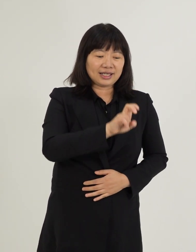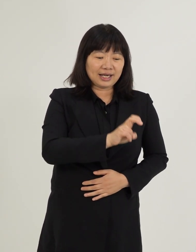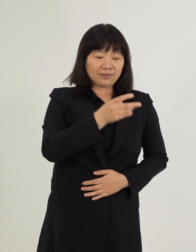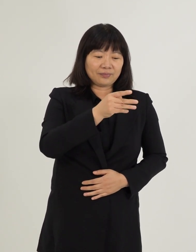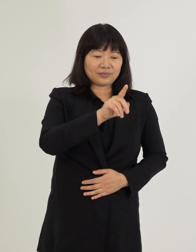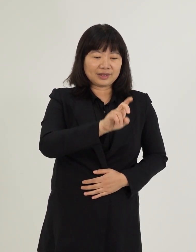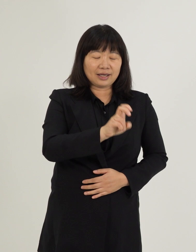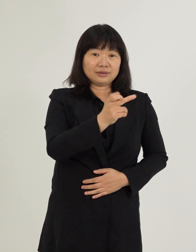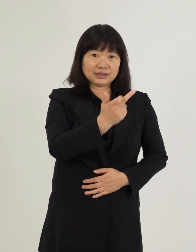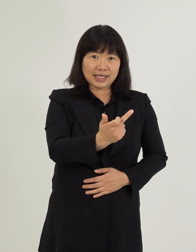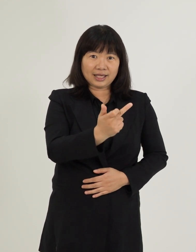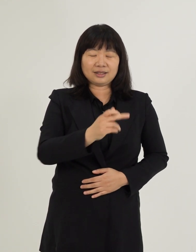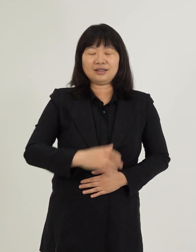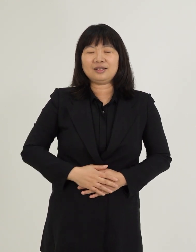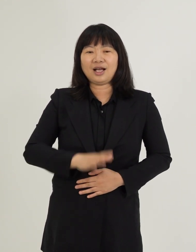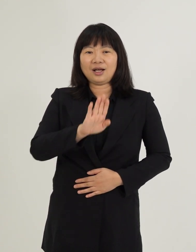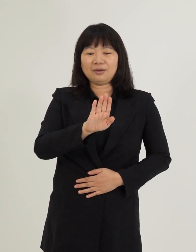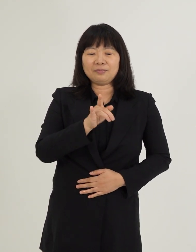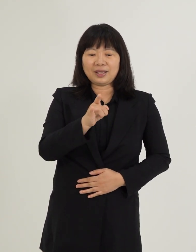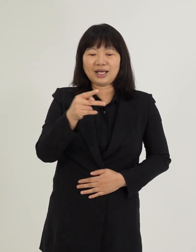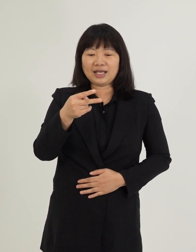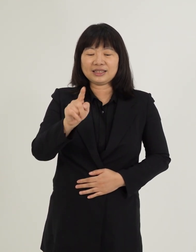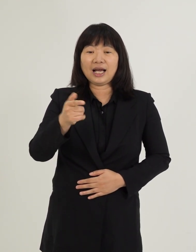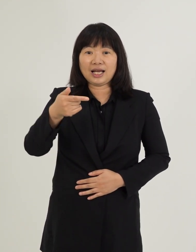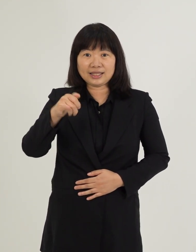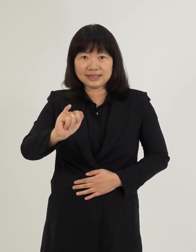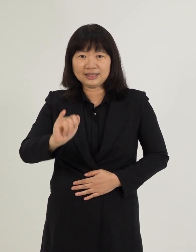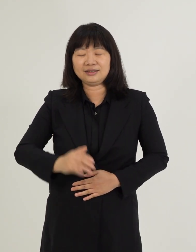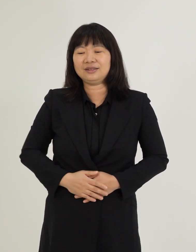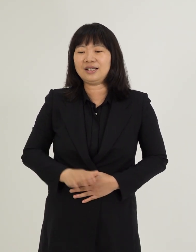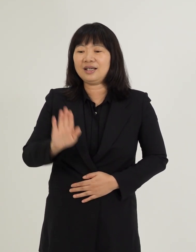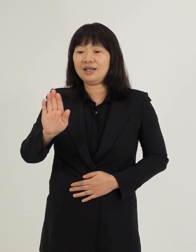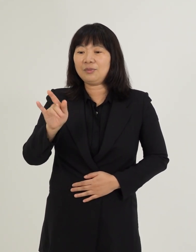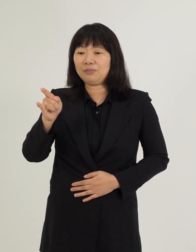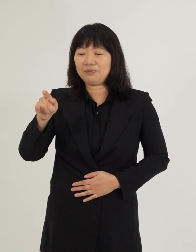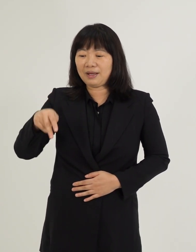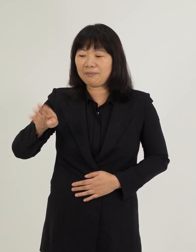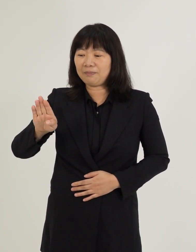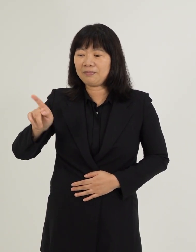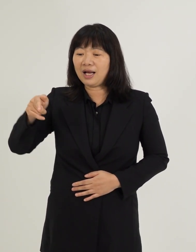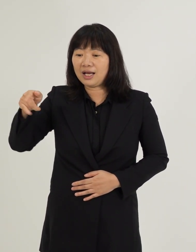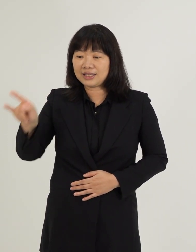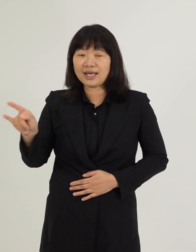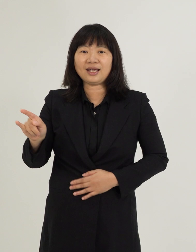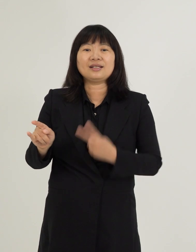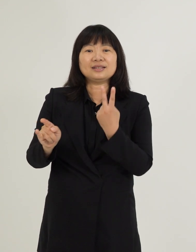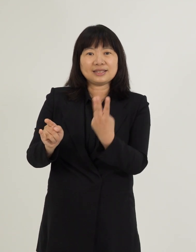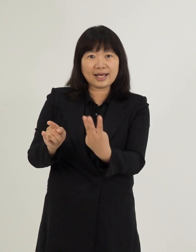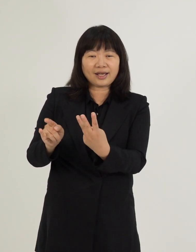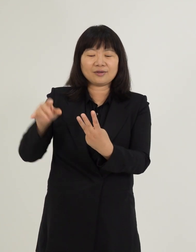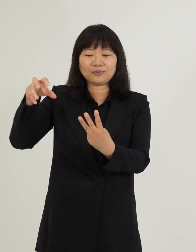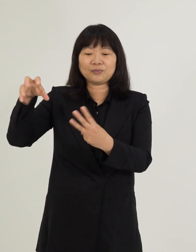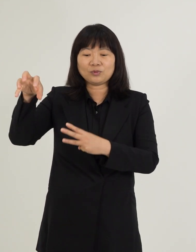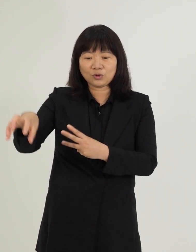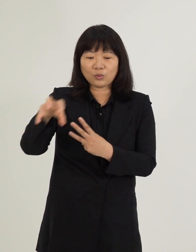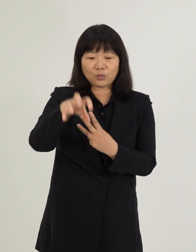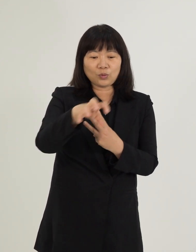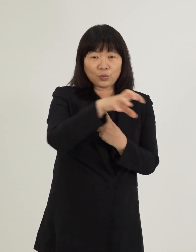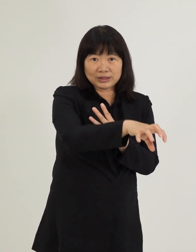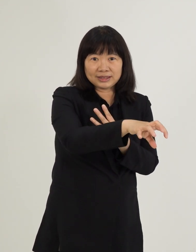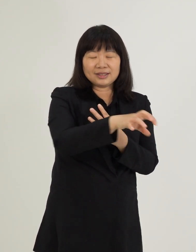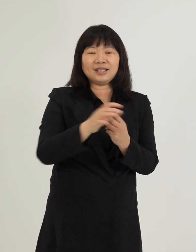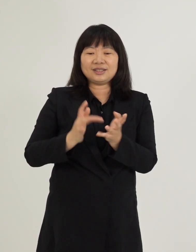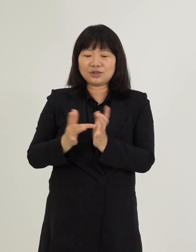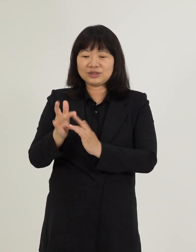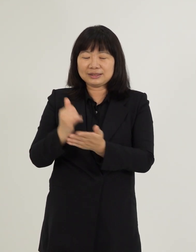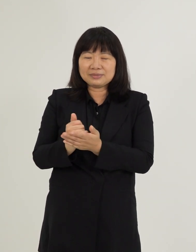예수님이 예루살렘을 향하는 노종 속에 얹어져 있어요. 우선 이 세